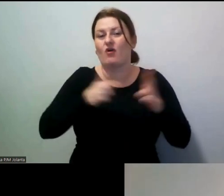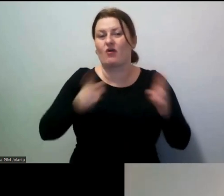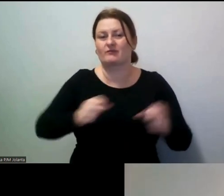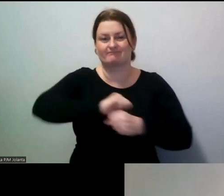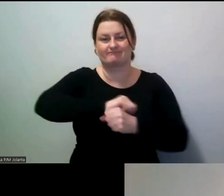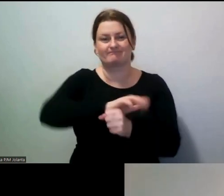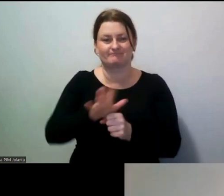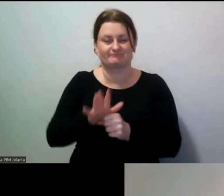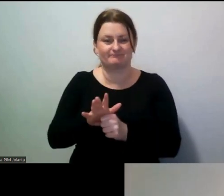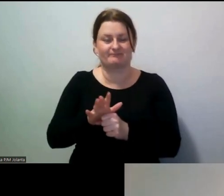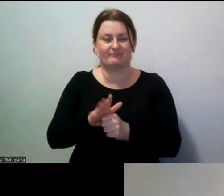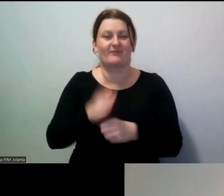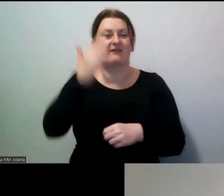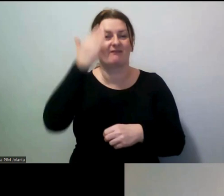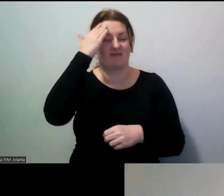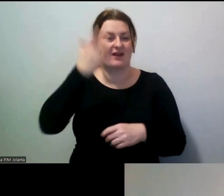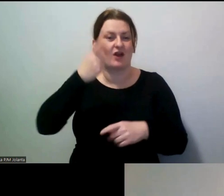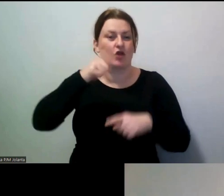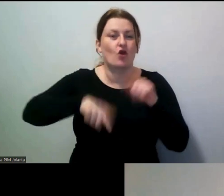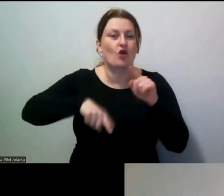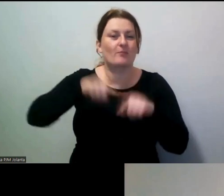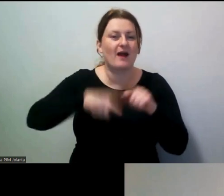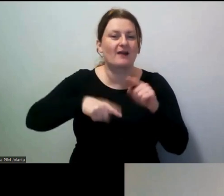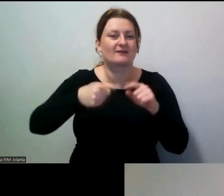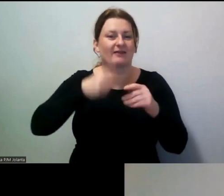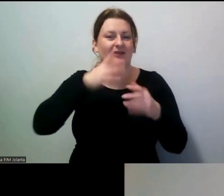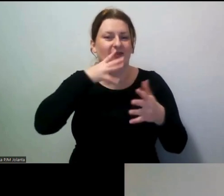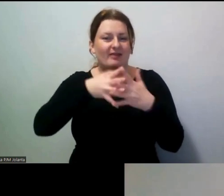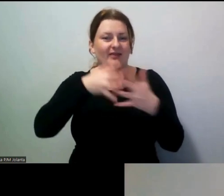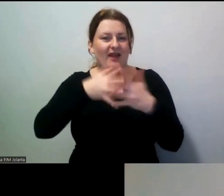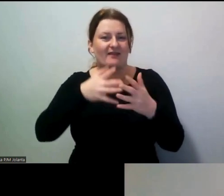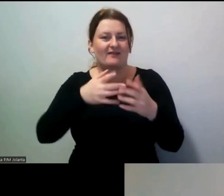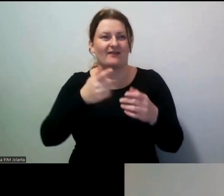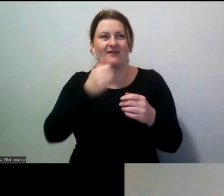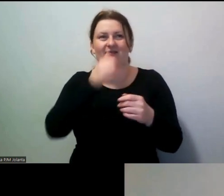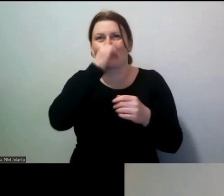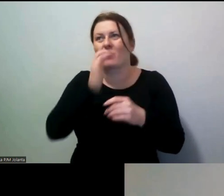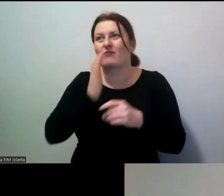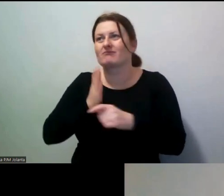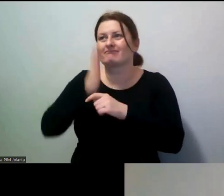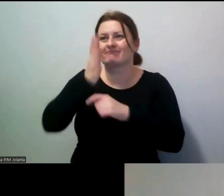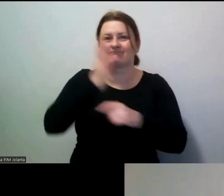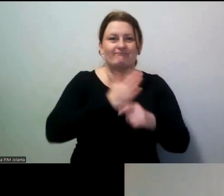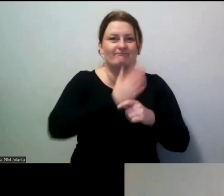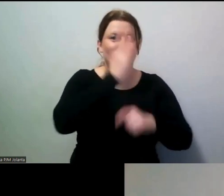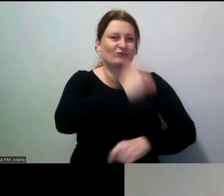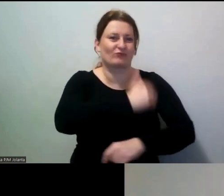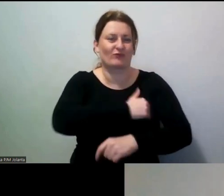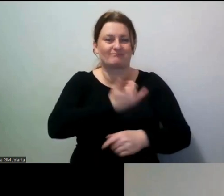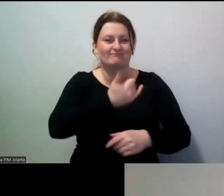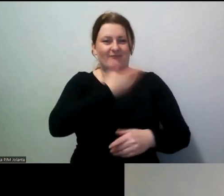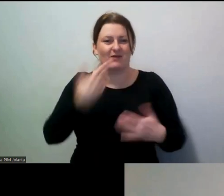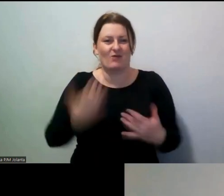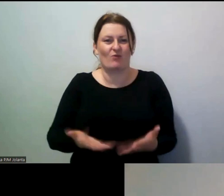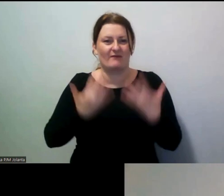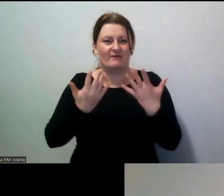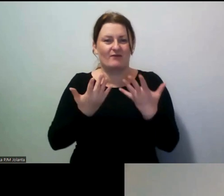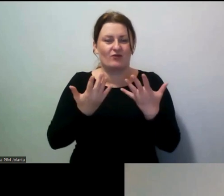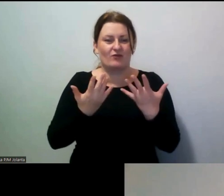Państwo rozumieją, normalizować narzędzie w momencie, kiedy nie za bardzo można wejść do szkół, wcale nie jest łatwo,